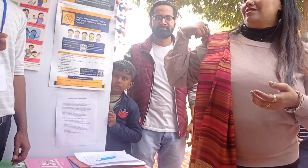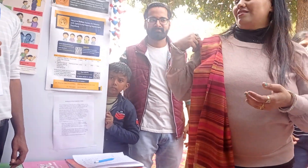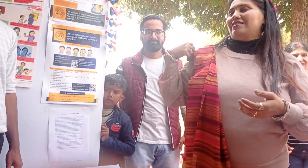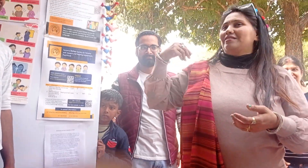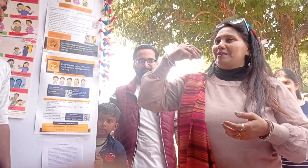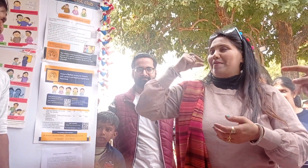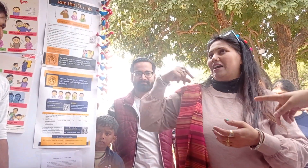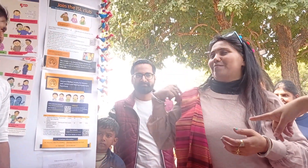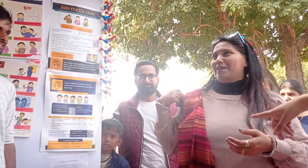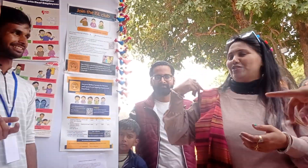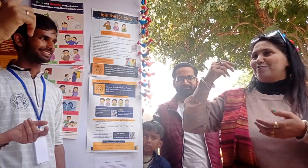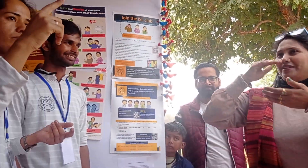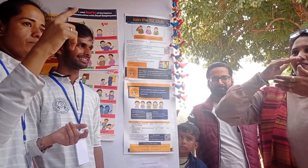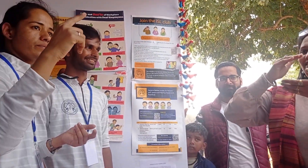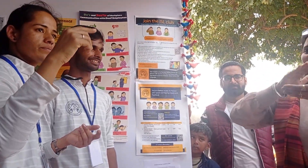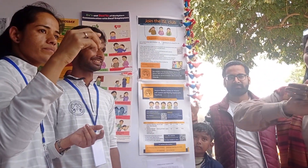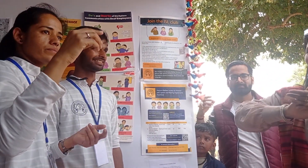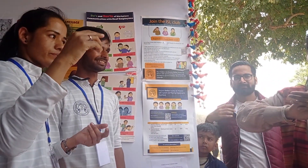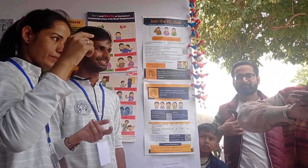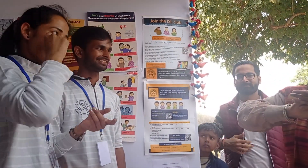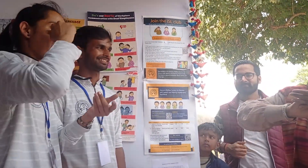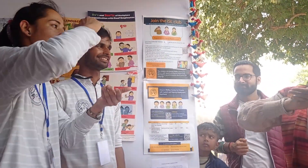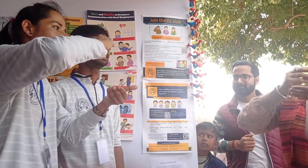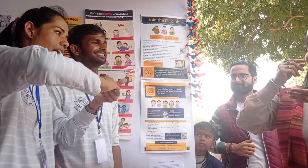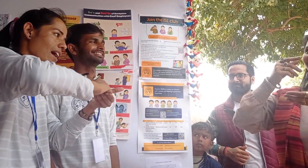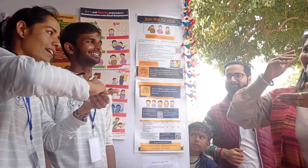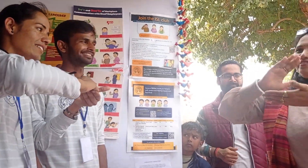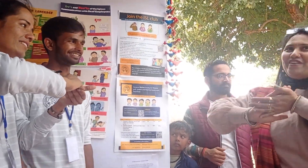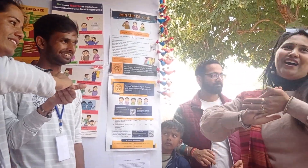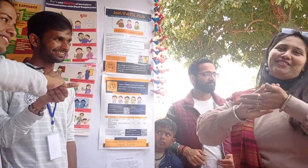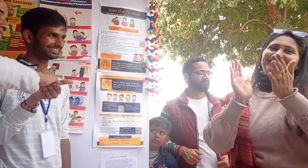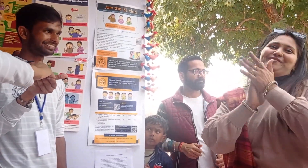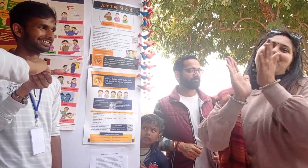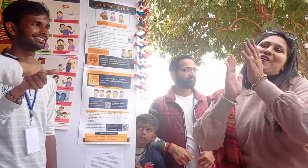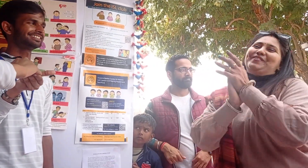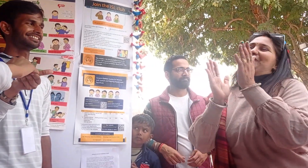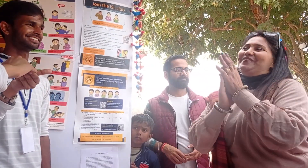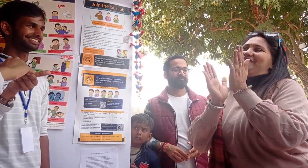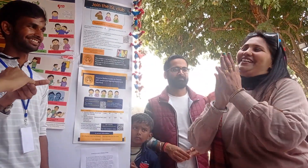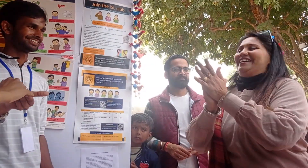अच्छा ये बाल जब आप ये करेंगे तो ये शादी हो जाएगा। वाह बहुत बढ़िया।